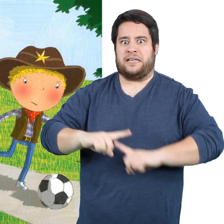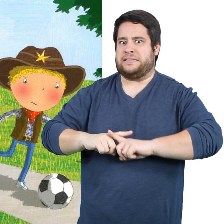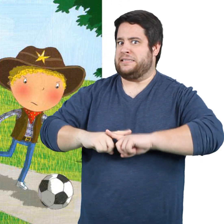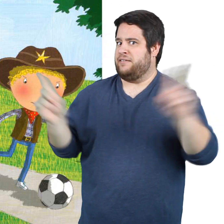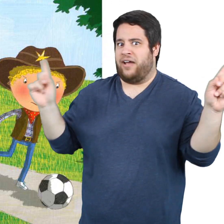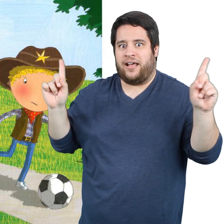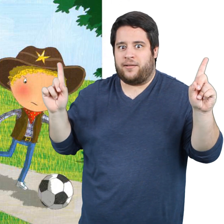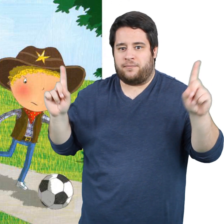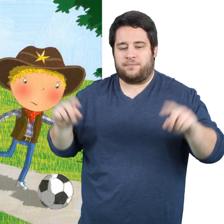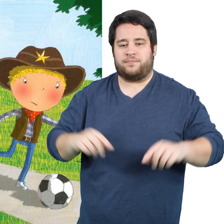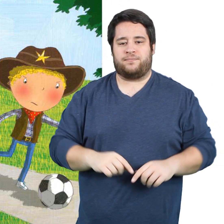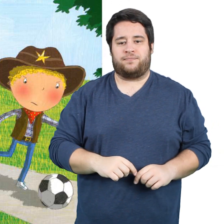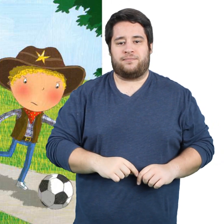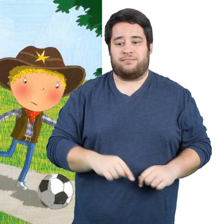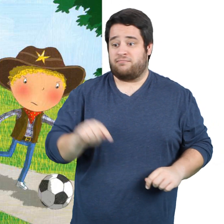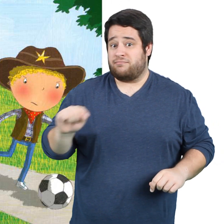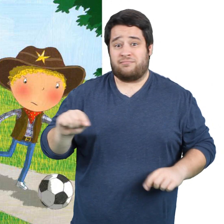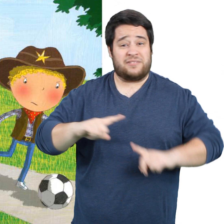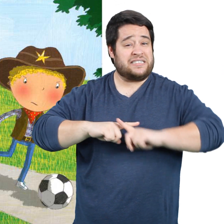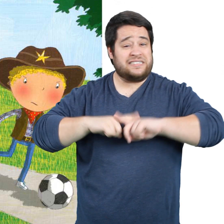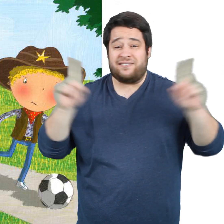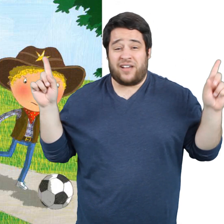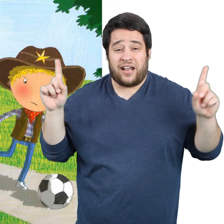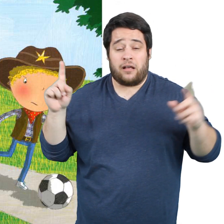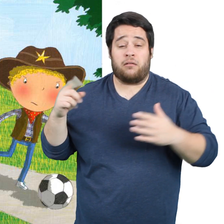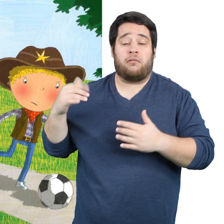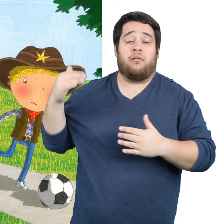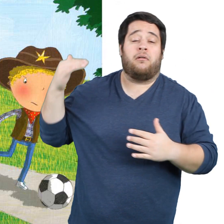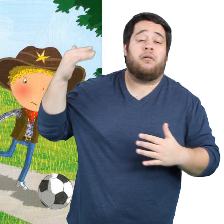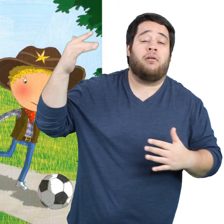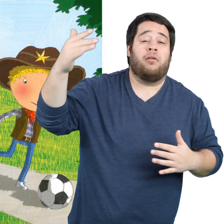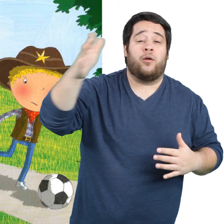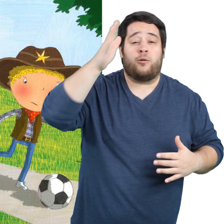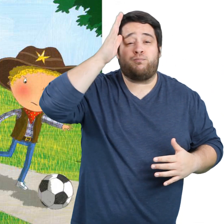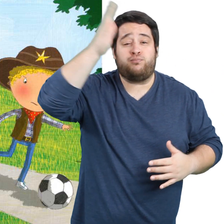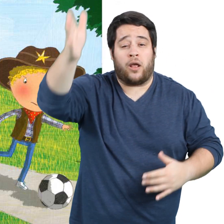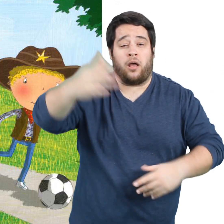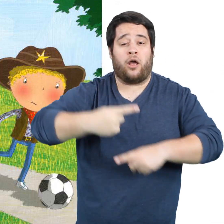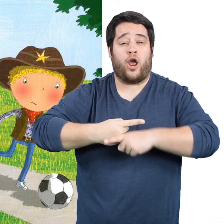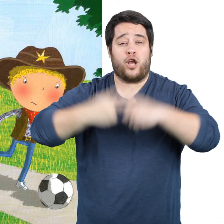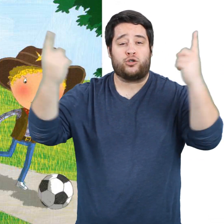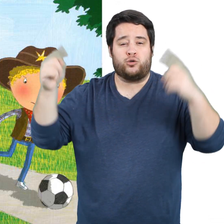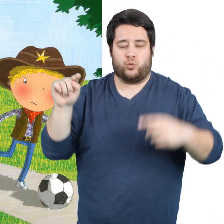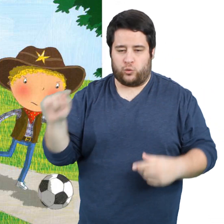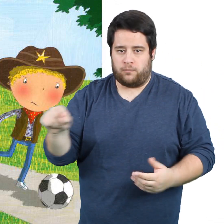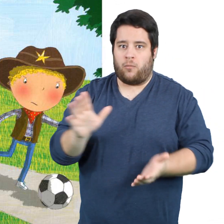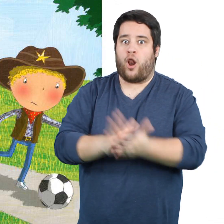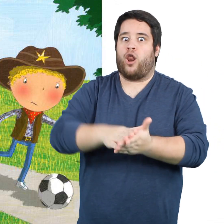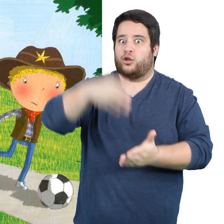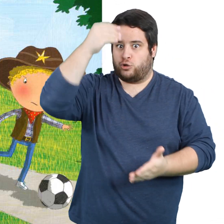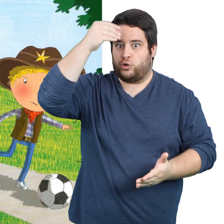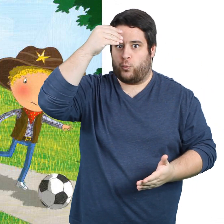n'était pas comme eux, jusqu'un jour où il apprit une leçon qui le rendit bien heureux.